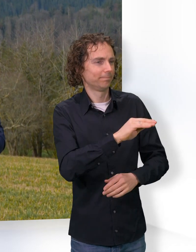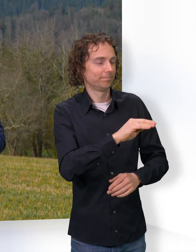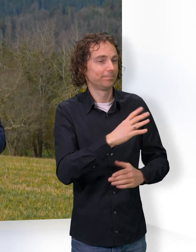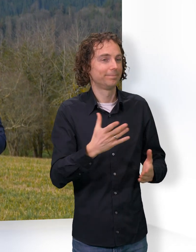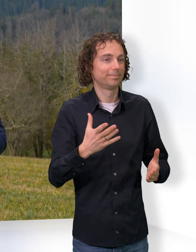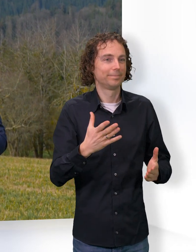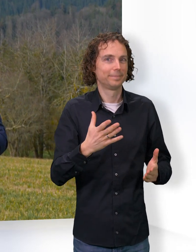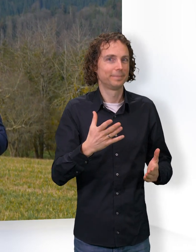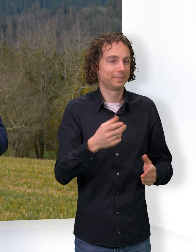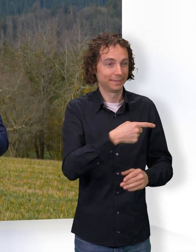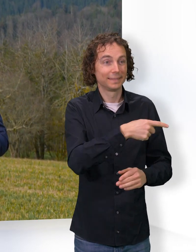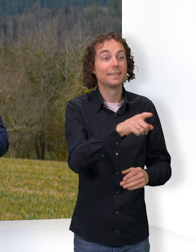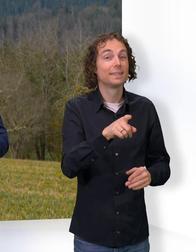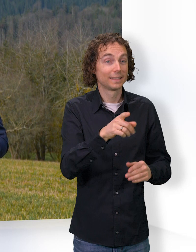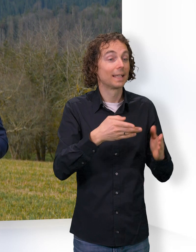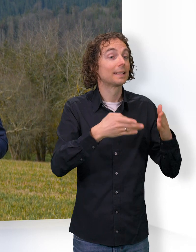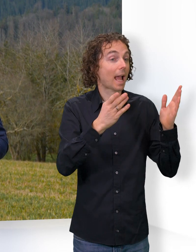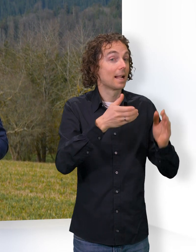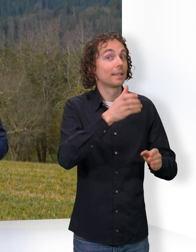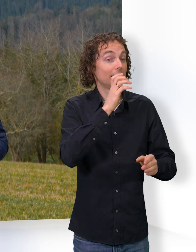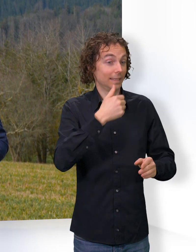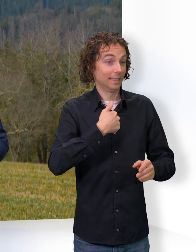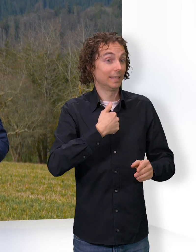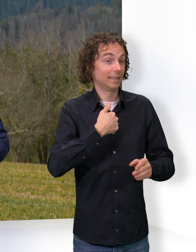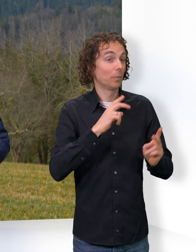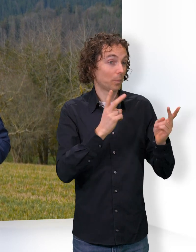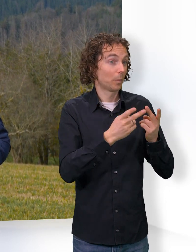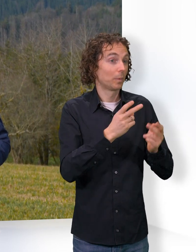ihnen: Ihr werdet zwar den Kelch trinken, den ich trinke,